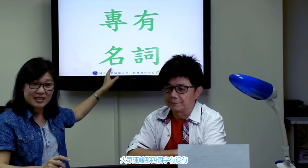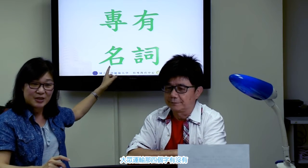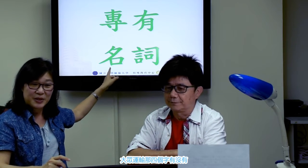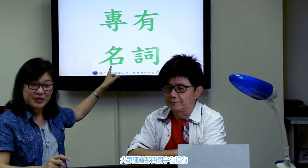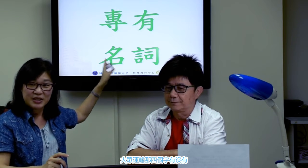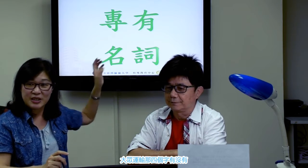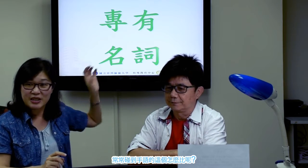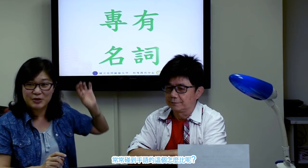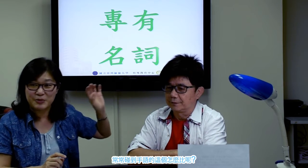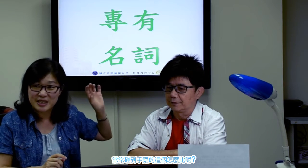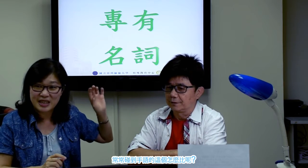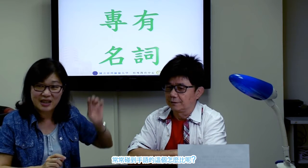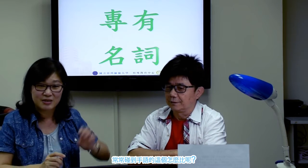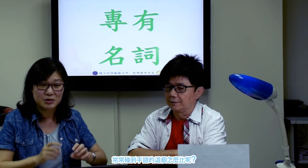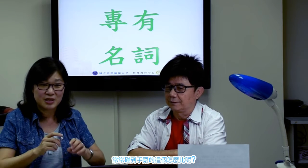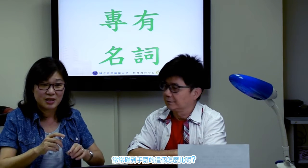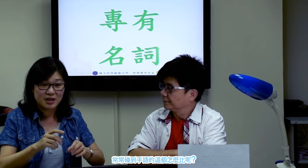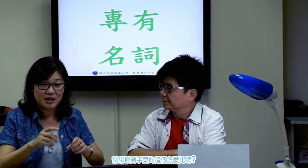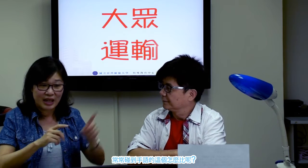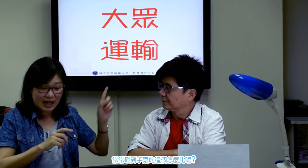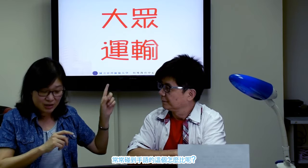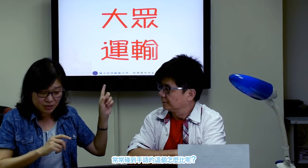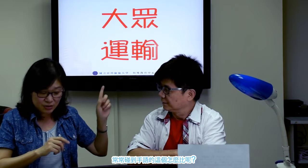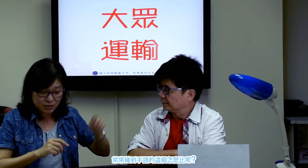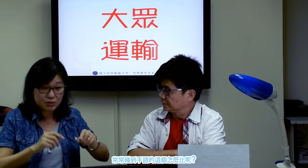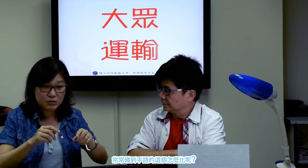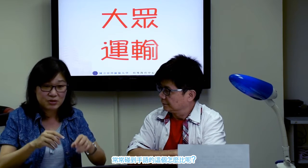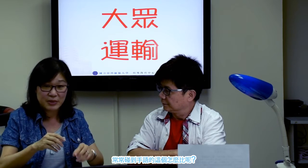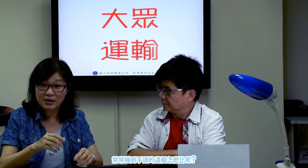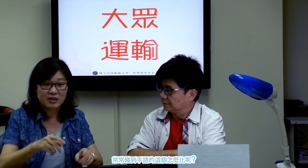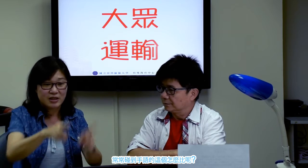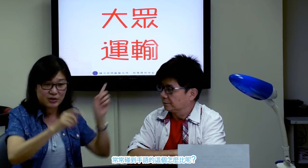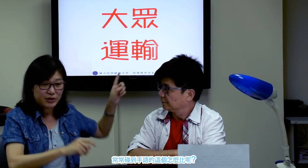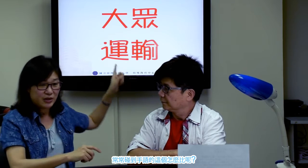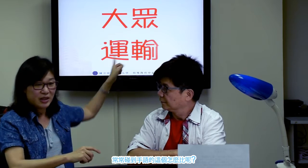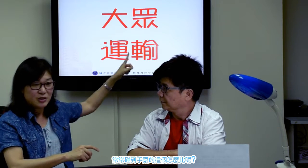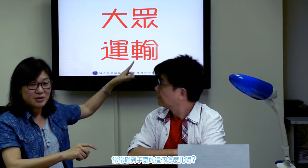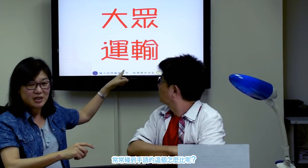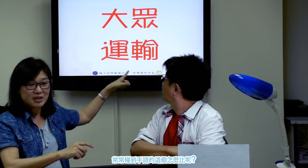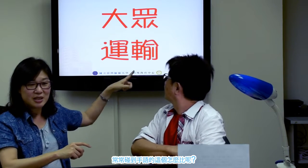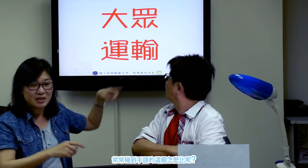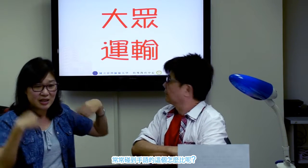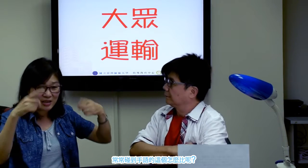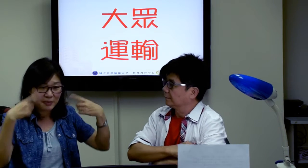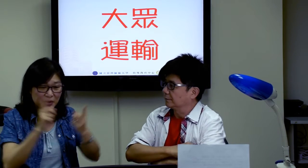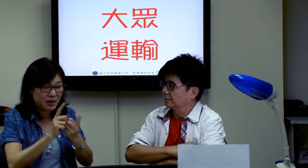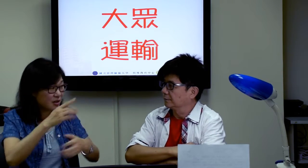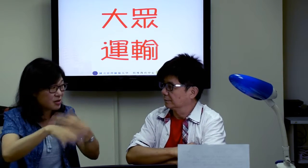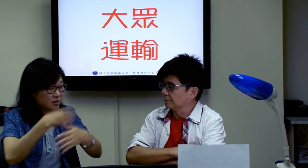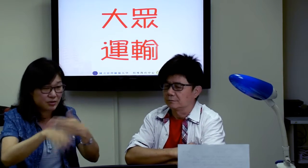没有？给我们一下啊、哦，就是大众运输没有啊、哦？对对对，就这个像常常碰到那个手语的这